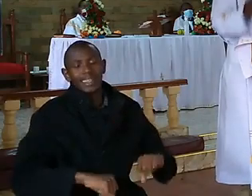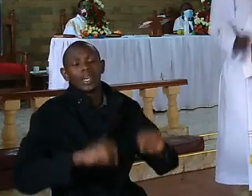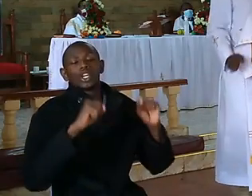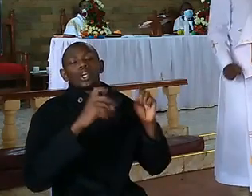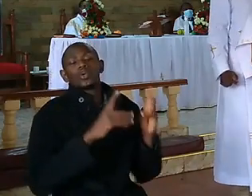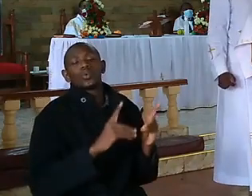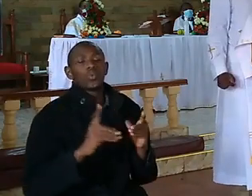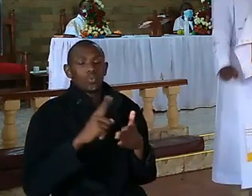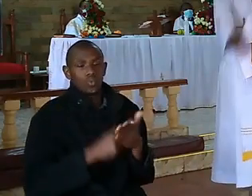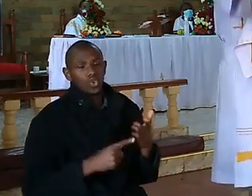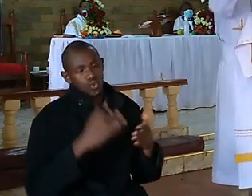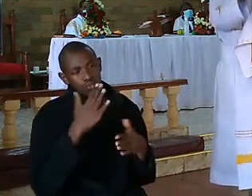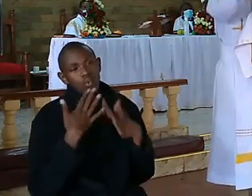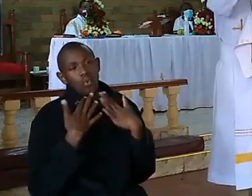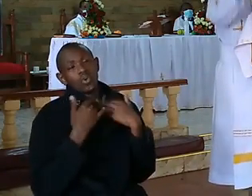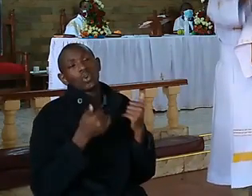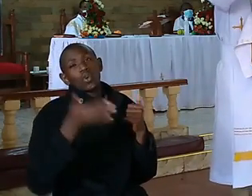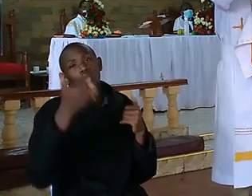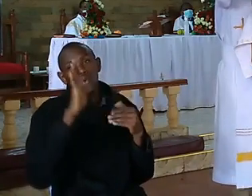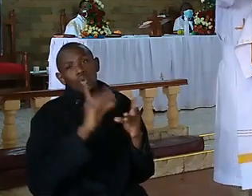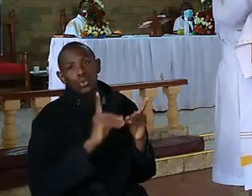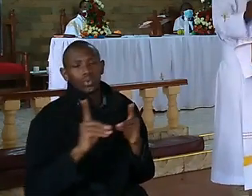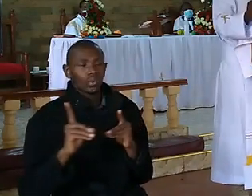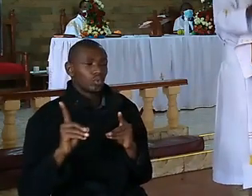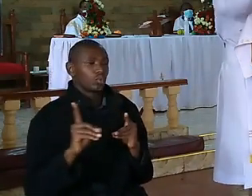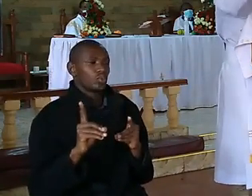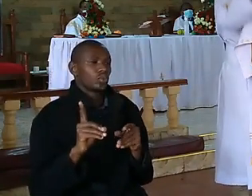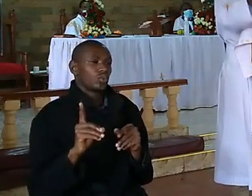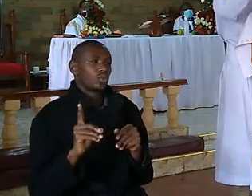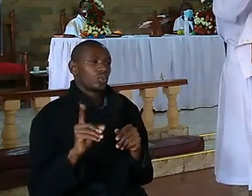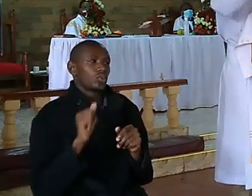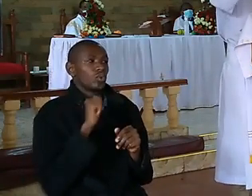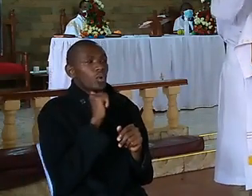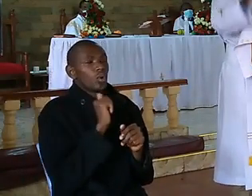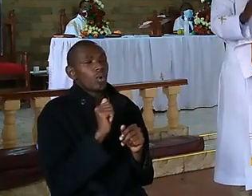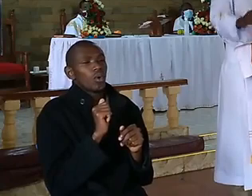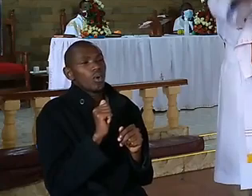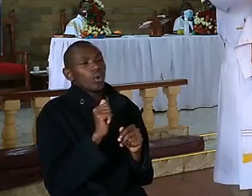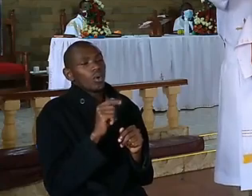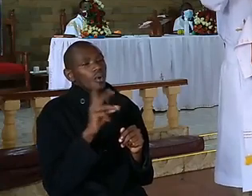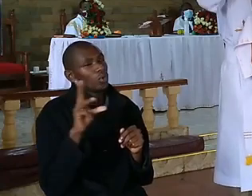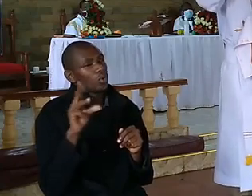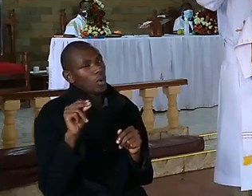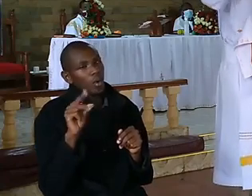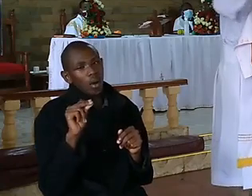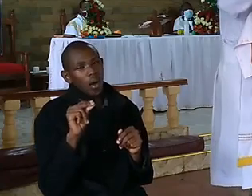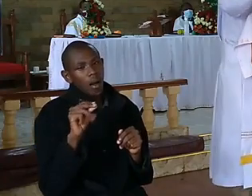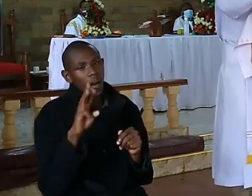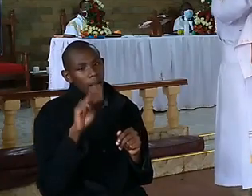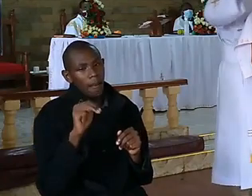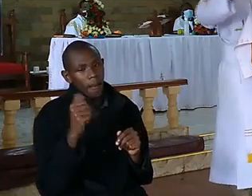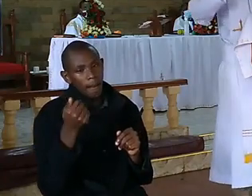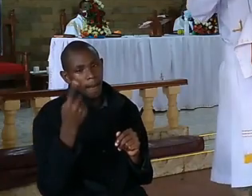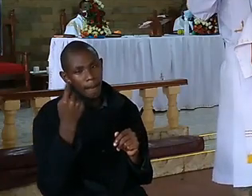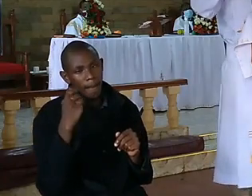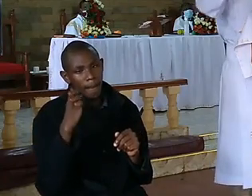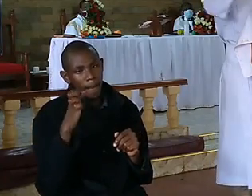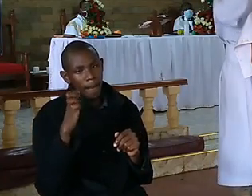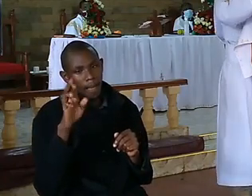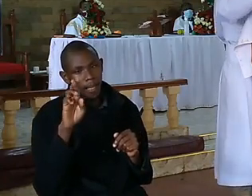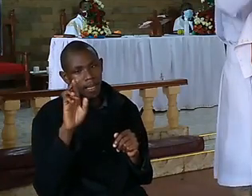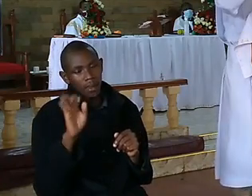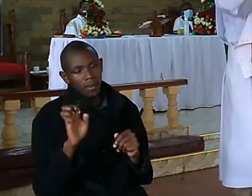ũrerĩgĩrĩre eke ona kũngĩtĩki ihinda rĩigana atĩa mwathani no agoka tondũ ona angĩoya thikũ cigana ona kana oe